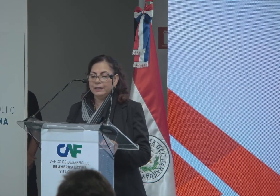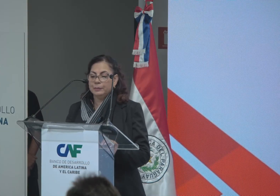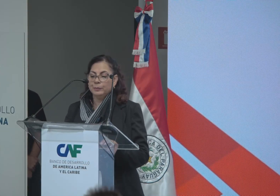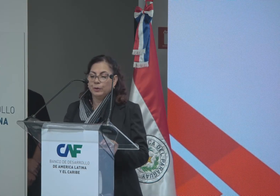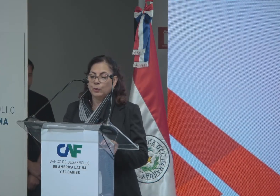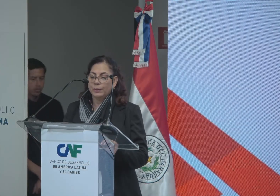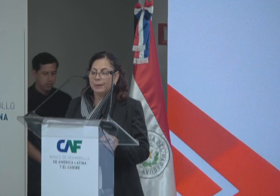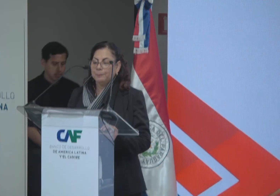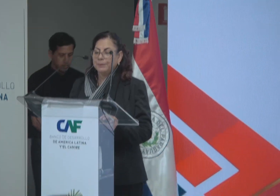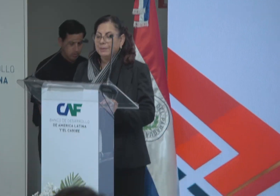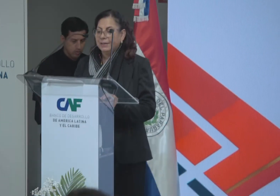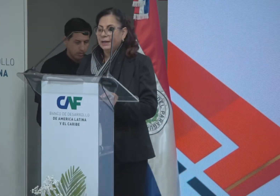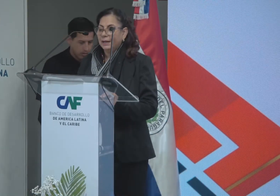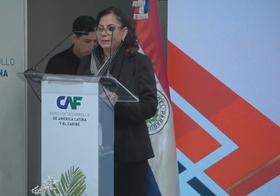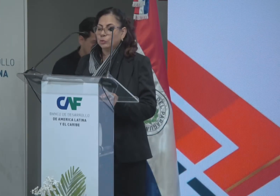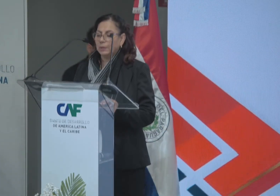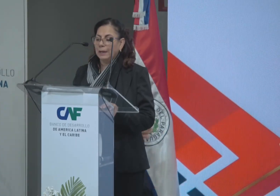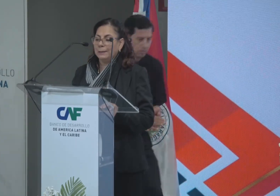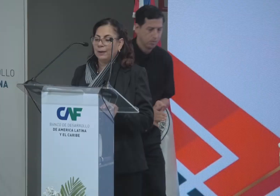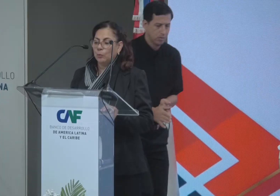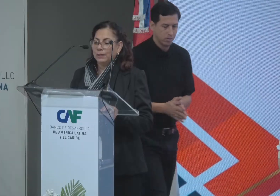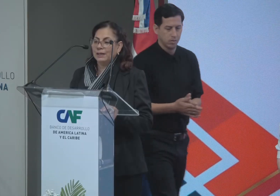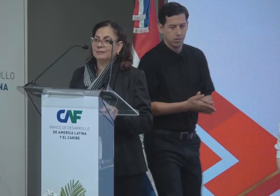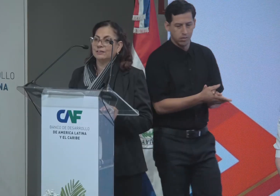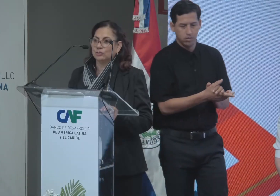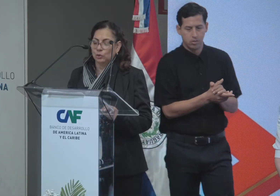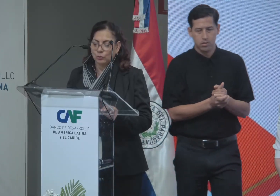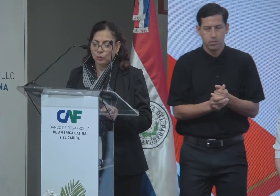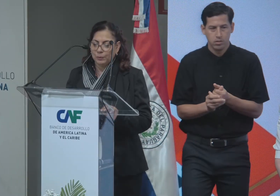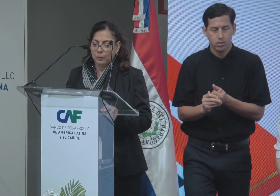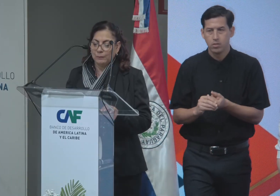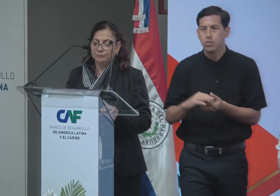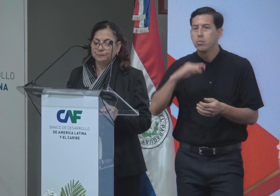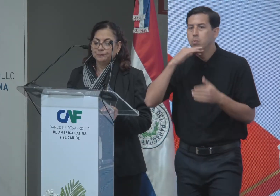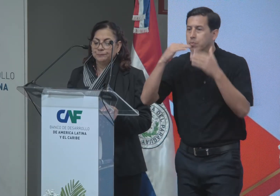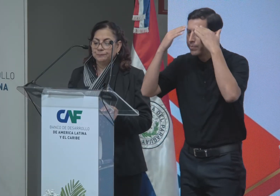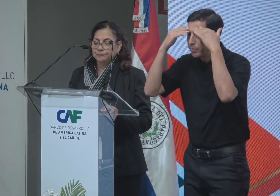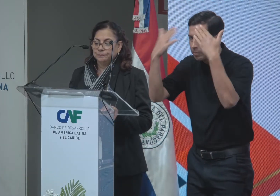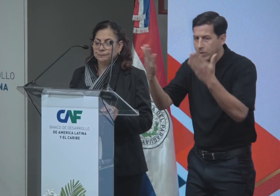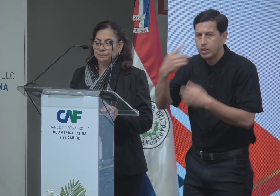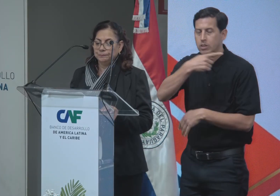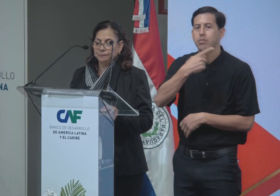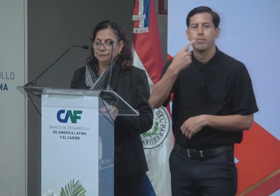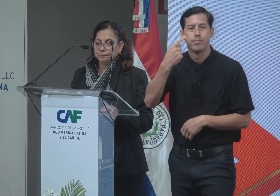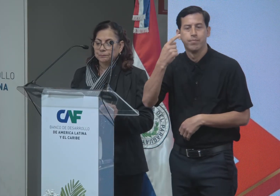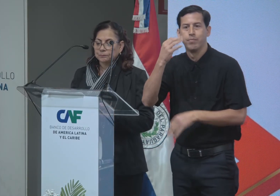AUYBT, Temimbo Ecuera, Primera Escuela Paraguaya de Sordos, Pehuajpe.